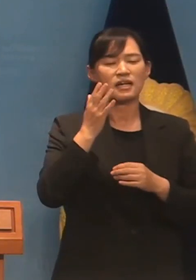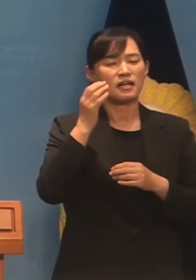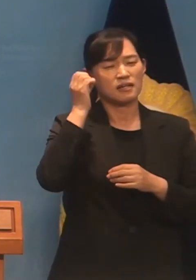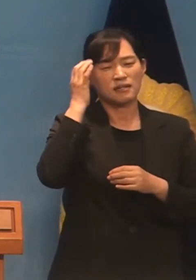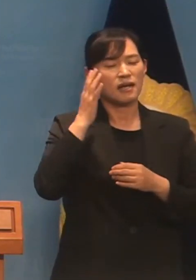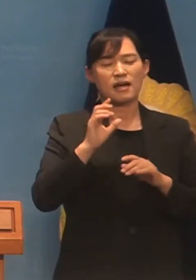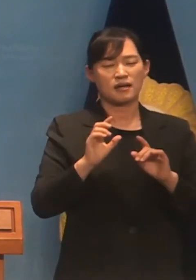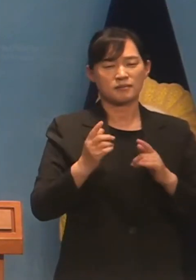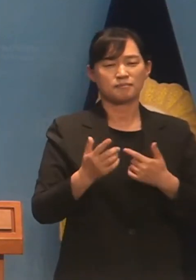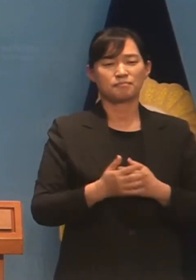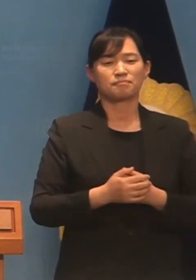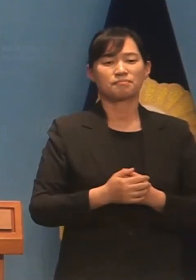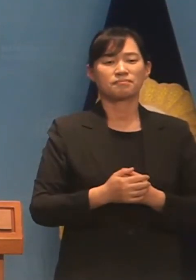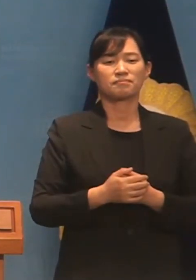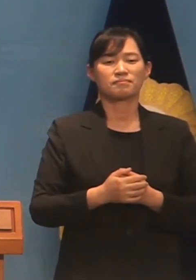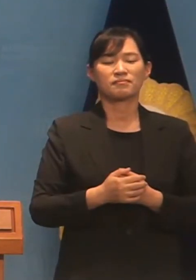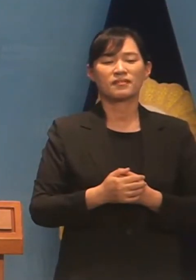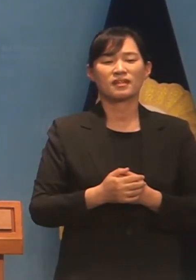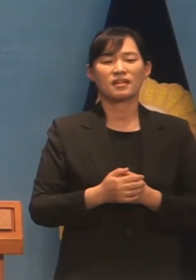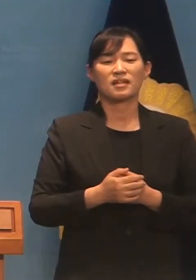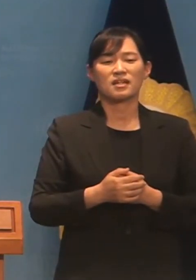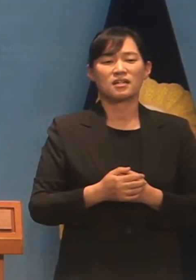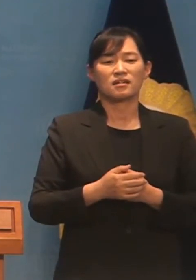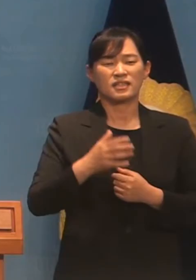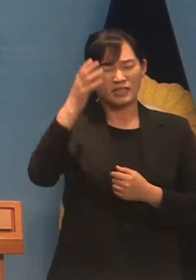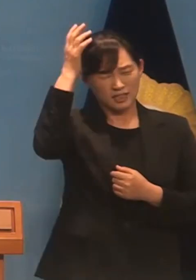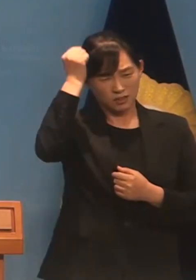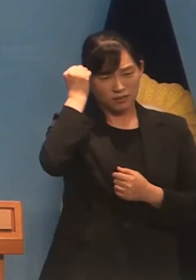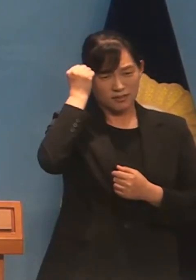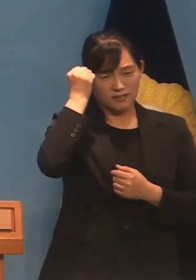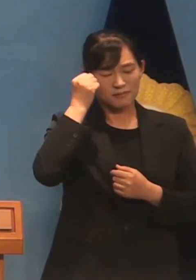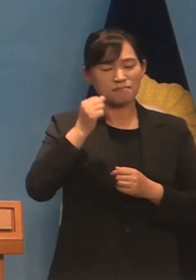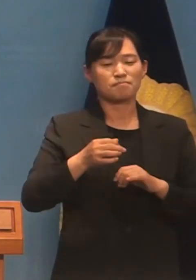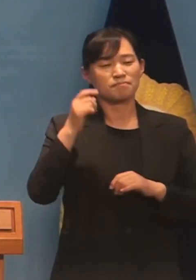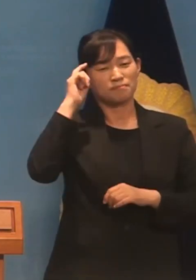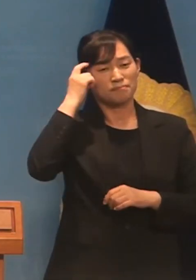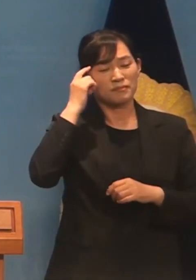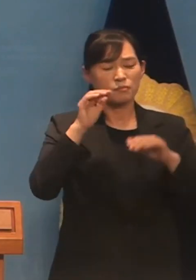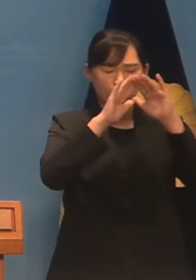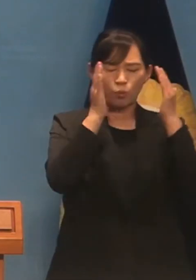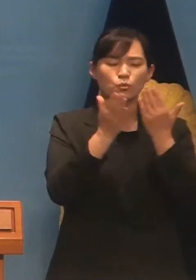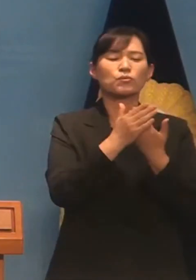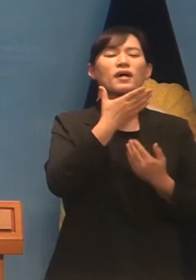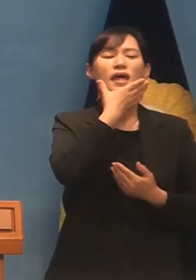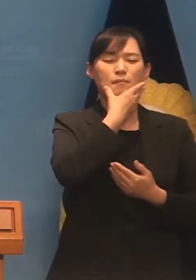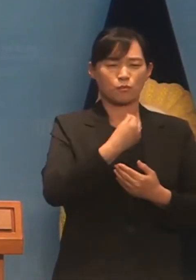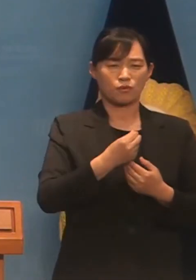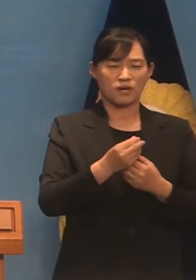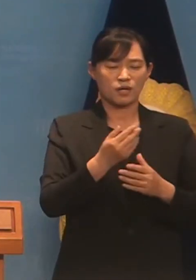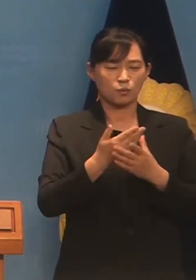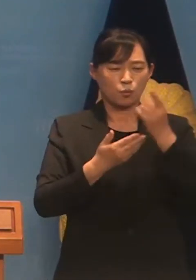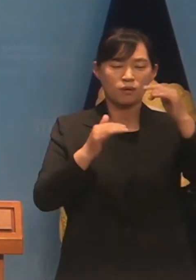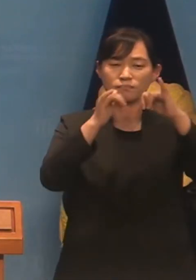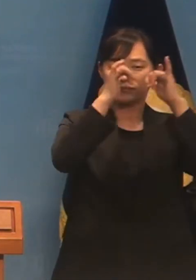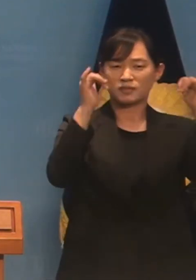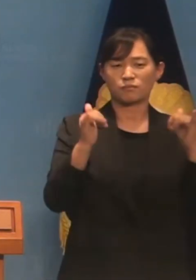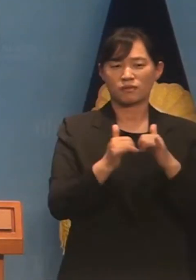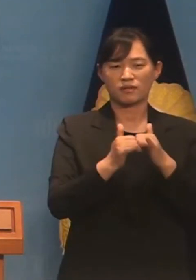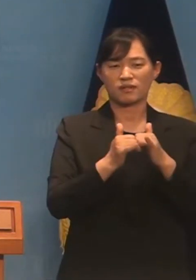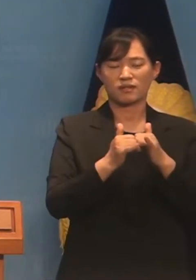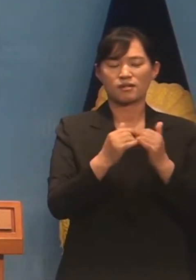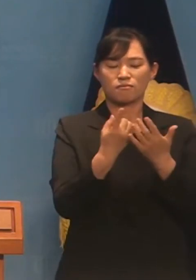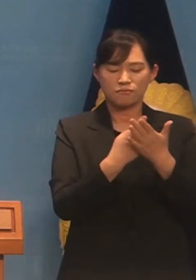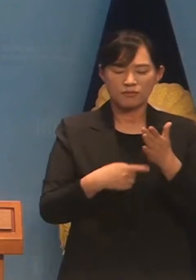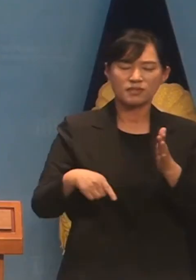않겠습니다. 그리고 잊지 않으리라 저희는 생각합니다. 모두가 행복한 통합사회,